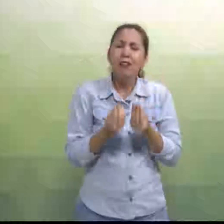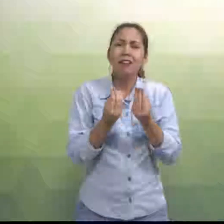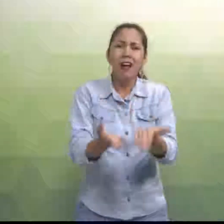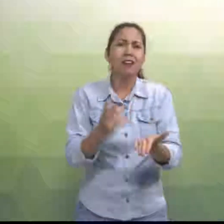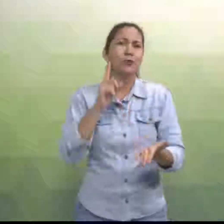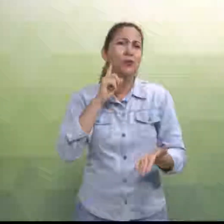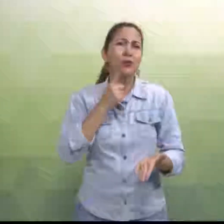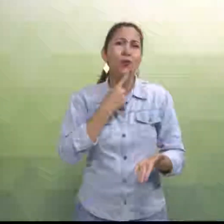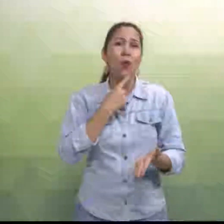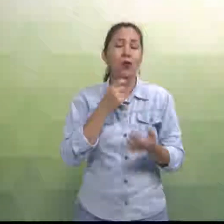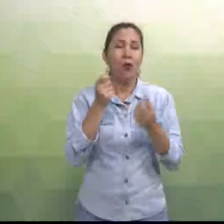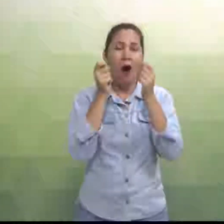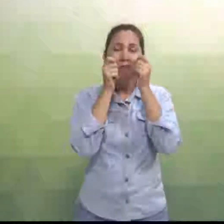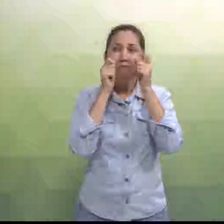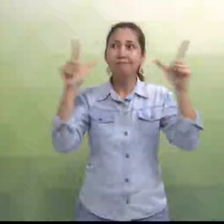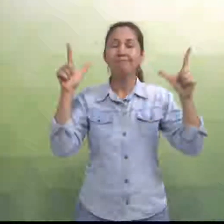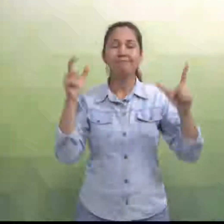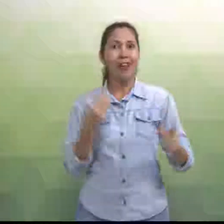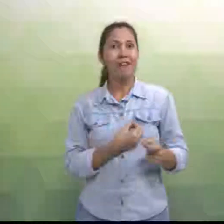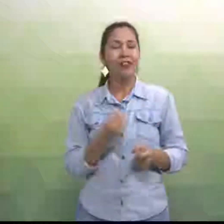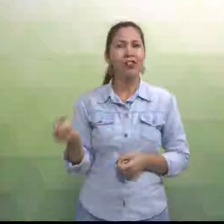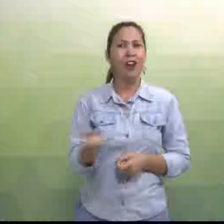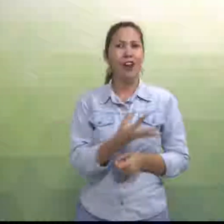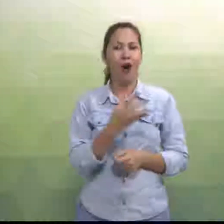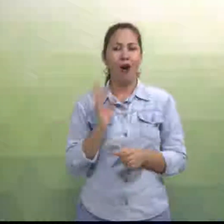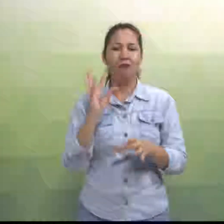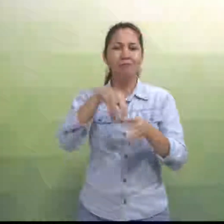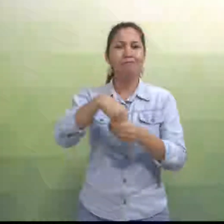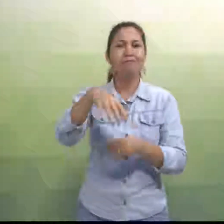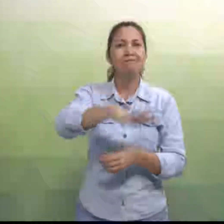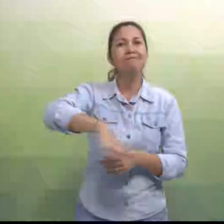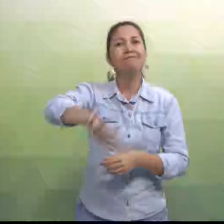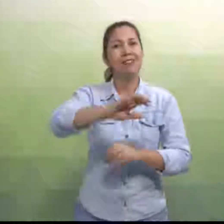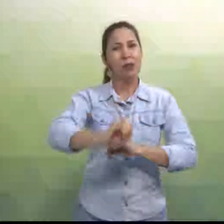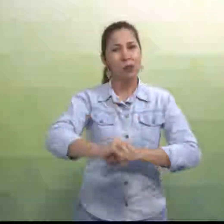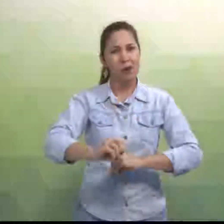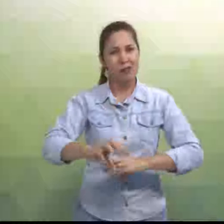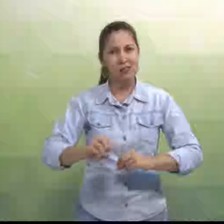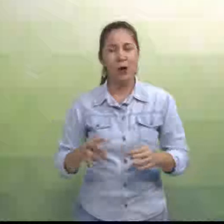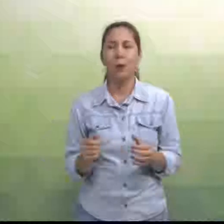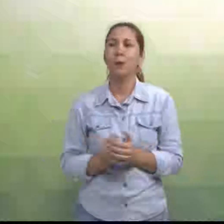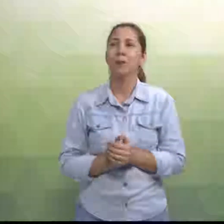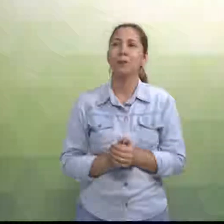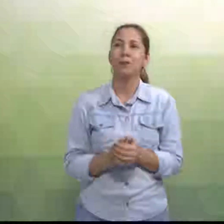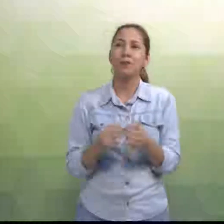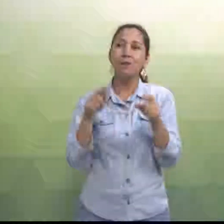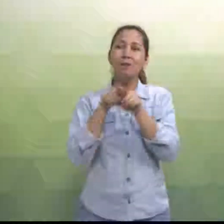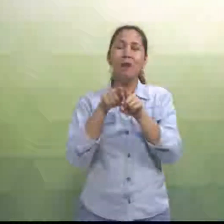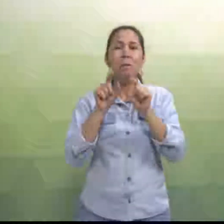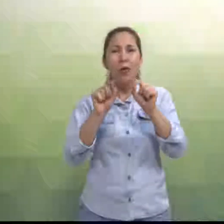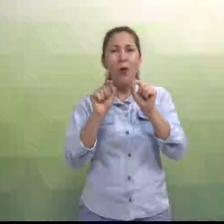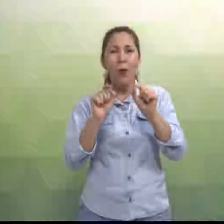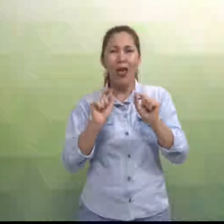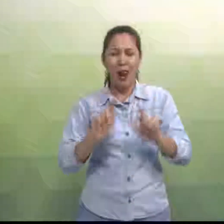história. Então, o currículo, ele precisa ser rico, ele precisa mostrar ao surdo